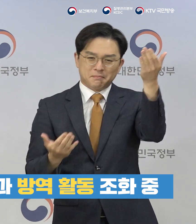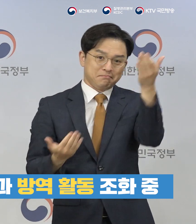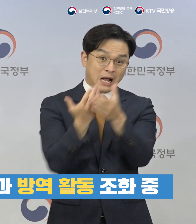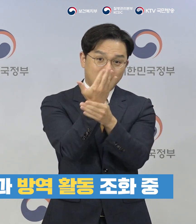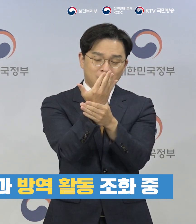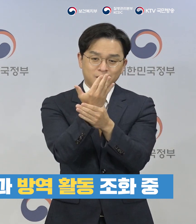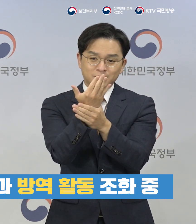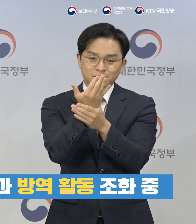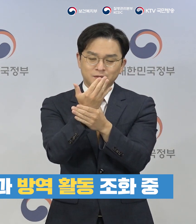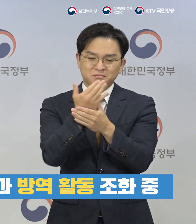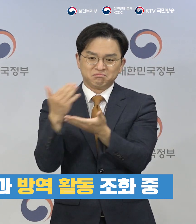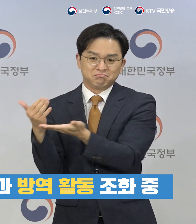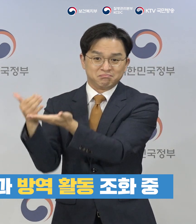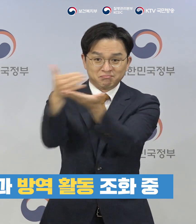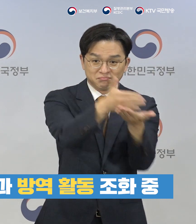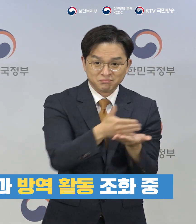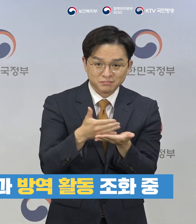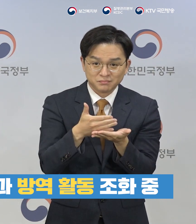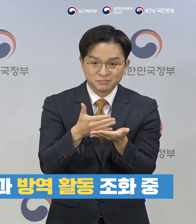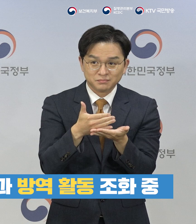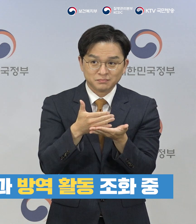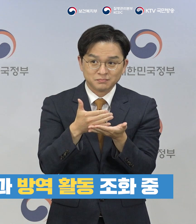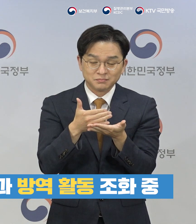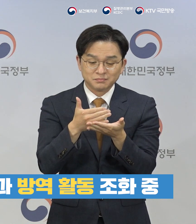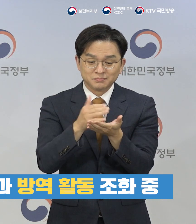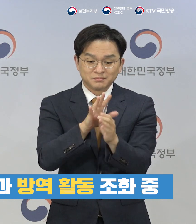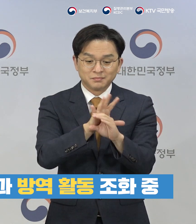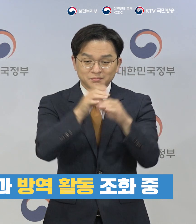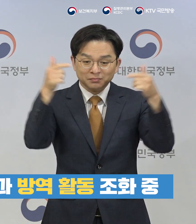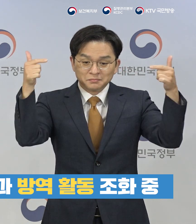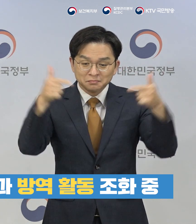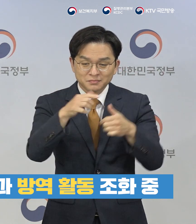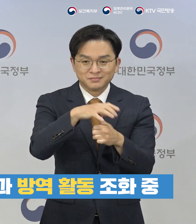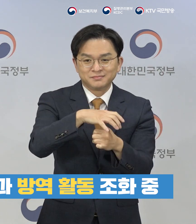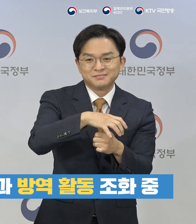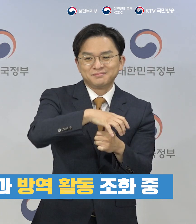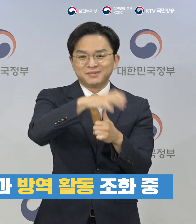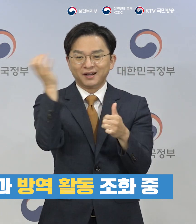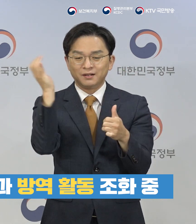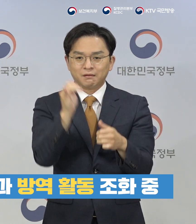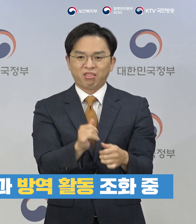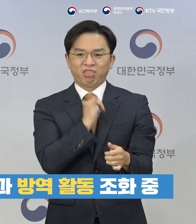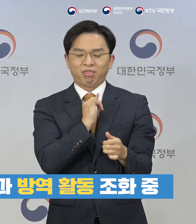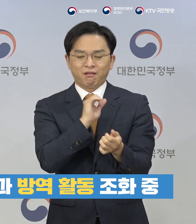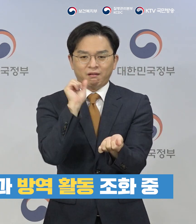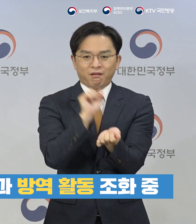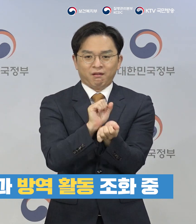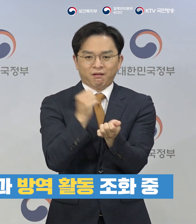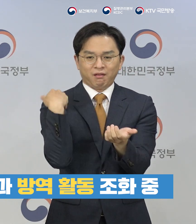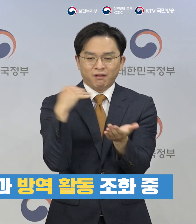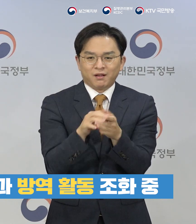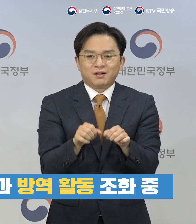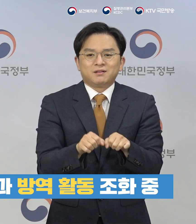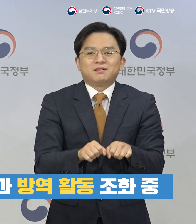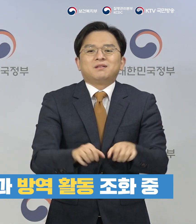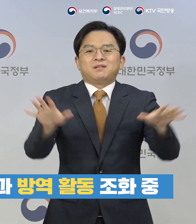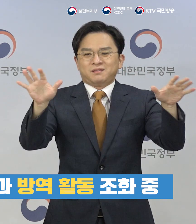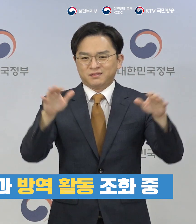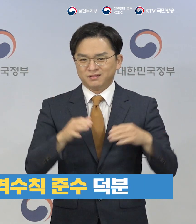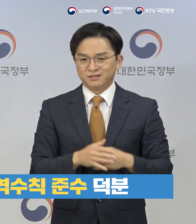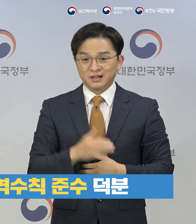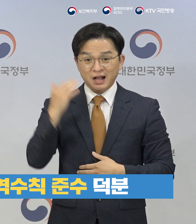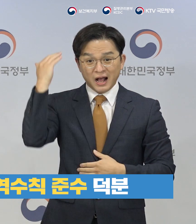많은 외국의 경우 대부분의 나라에서 코로나19가 재확산하며 크나큰 어려움에 처해